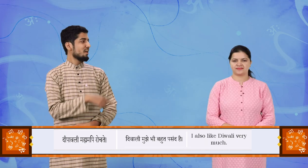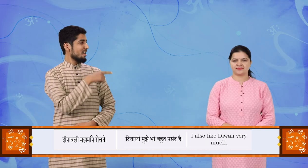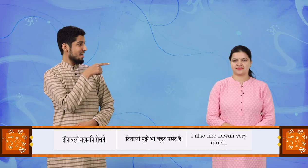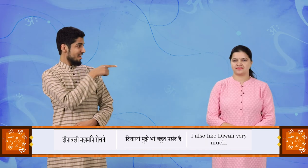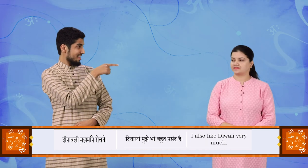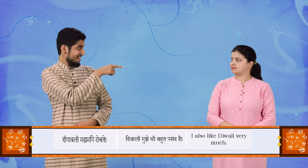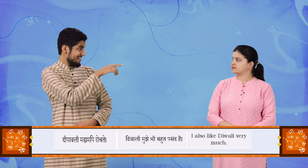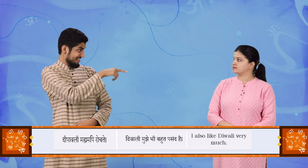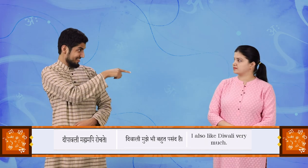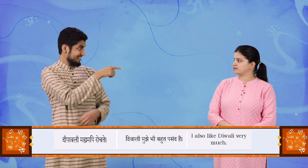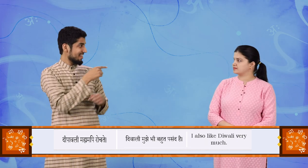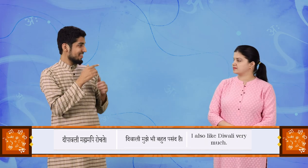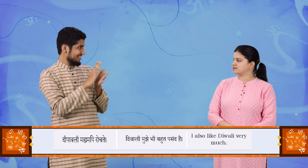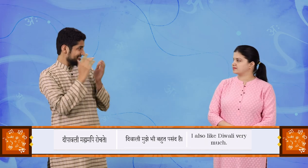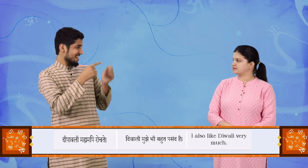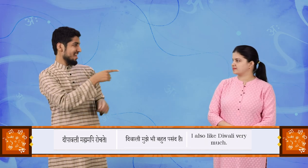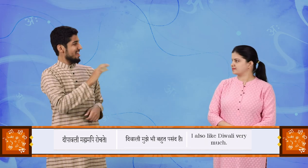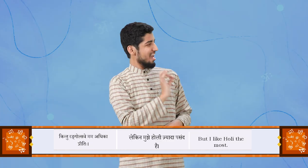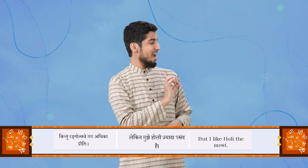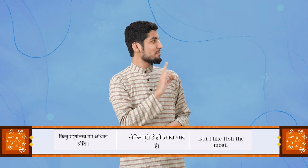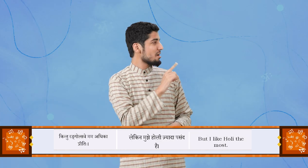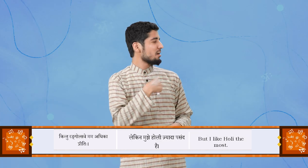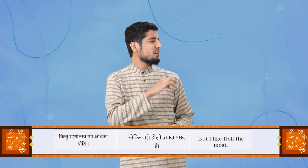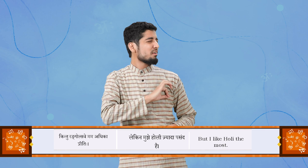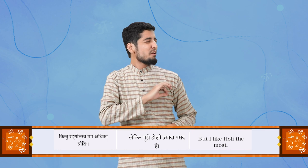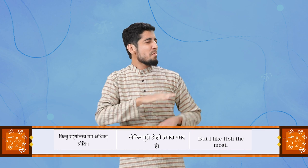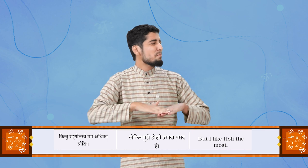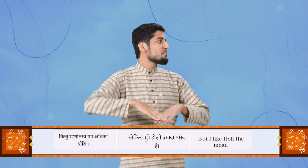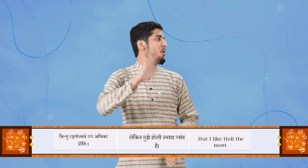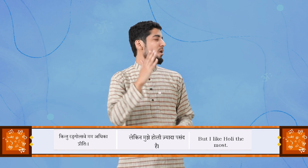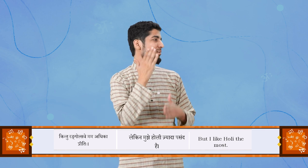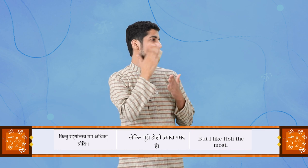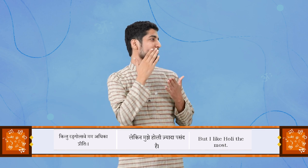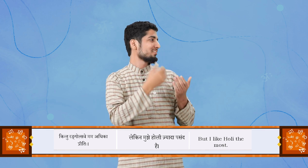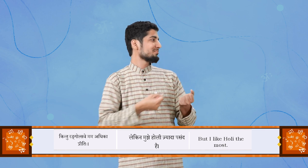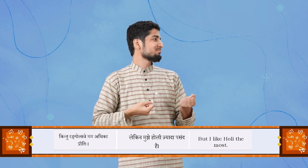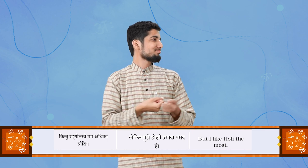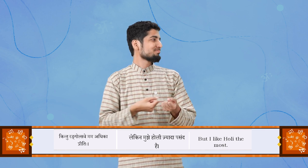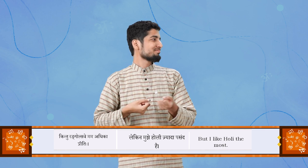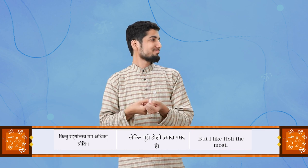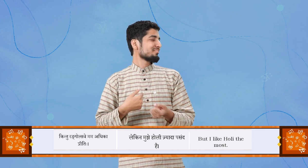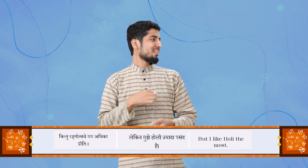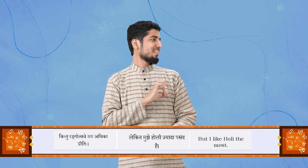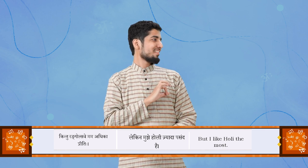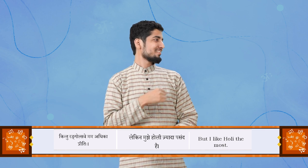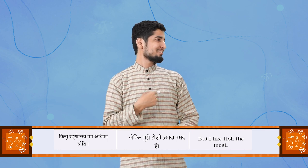इस दीपावली में अहम अप्रोच थे किंतु रंगोत्सव ए मामा अधिक प्रति